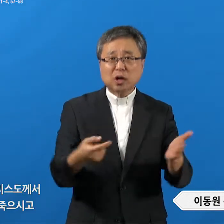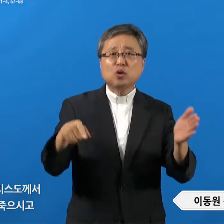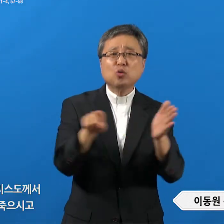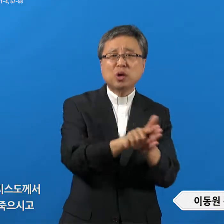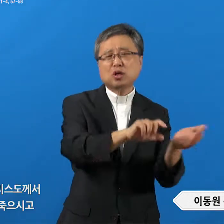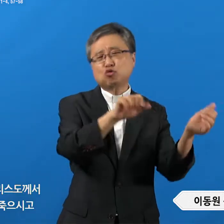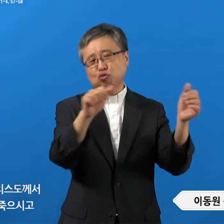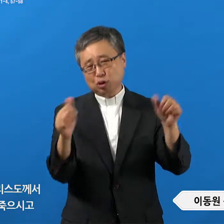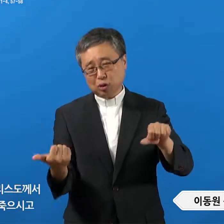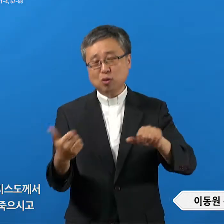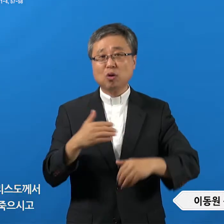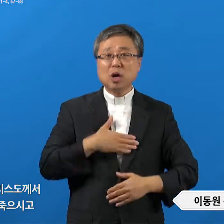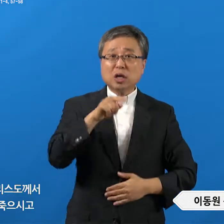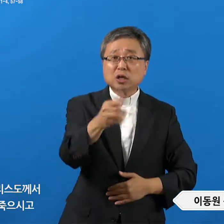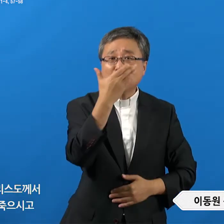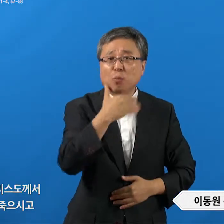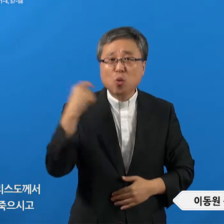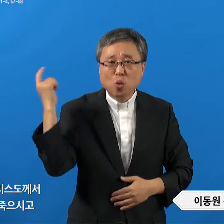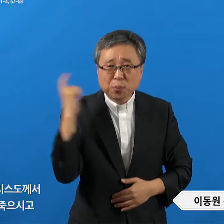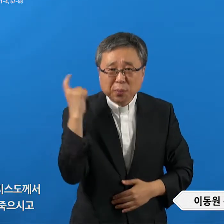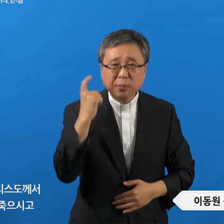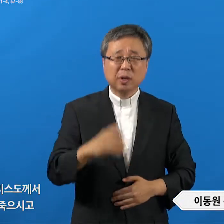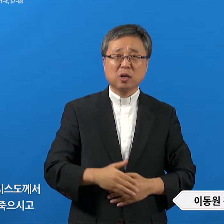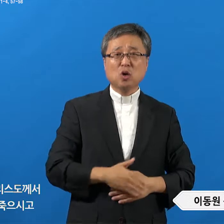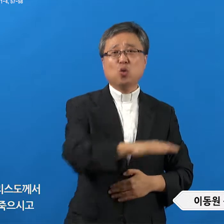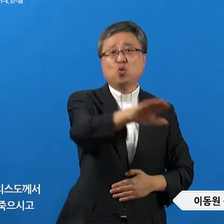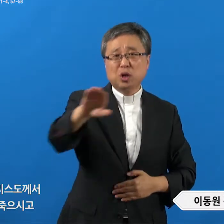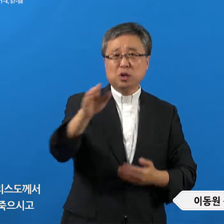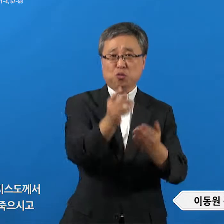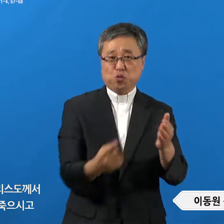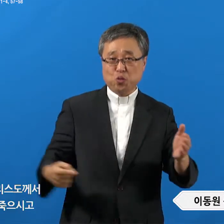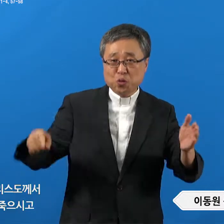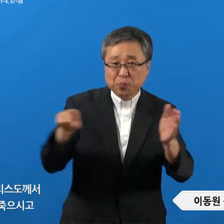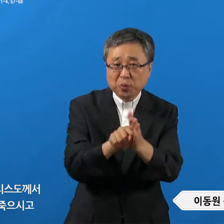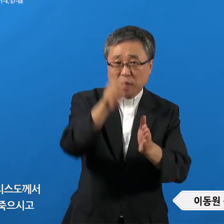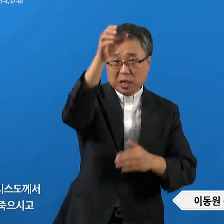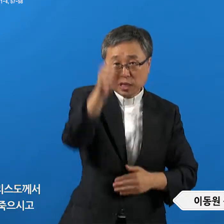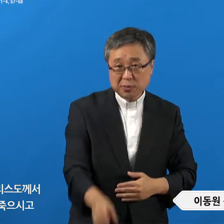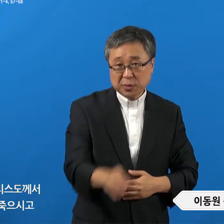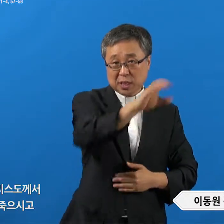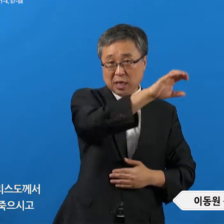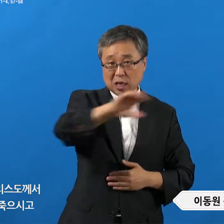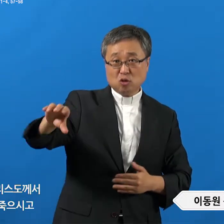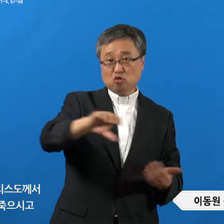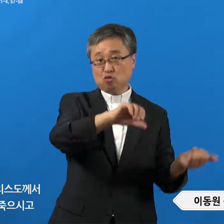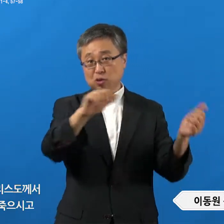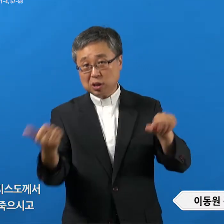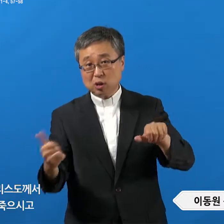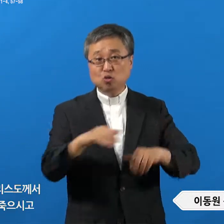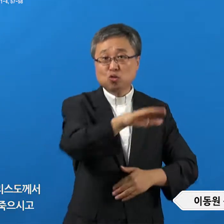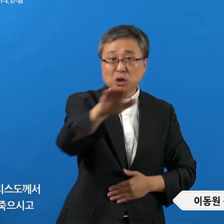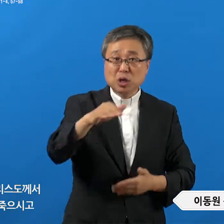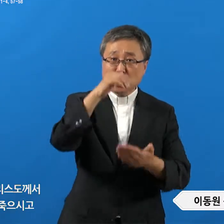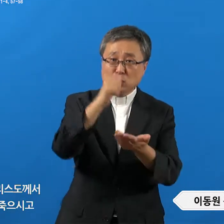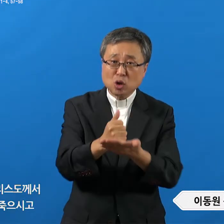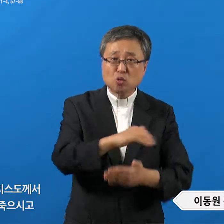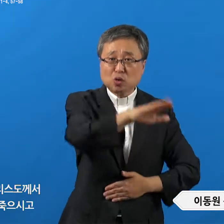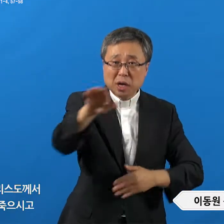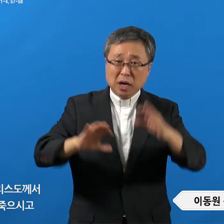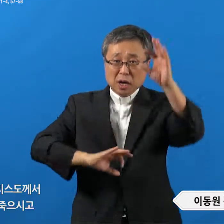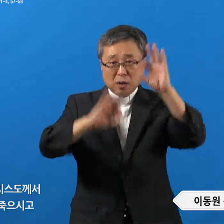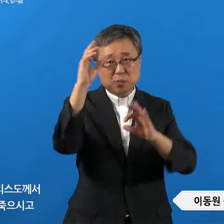위하여 죽으시고, 그것이 복음이라는 것이에요. 우리를 위해 십자가에 죽으신 예수, 우리의 죄, 우리의 허물을